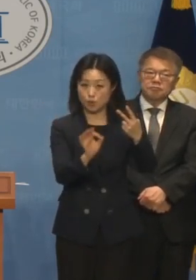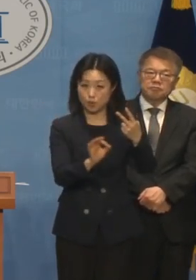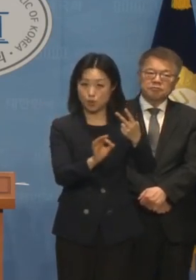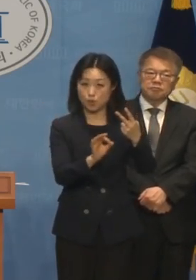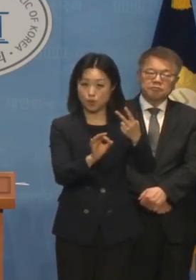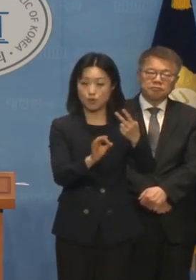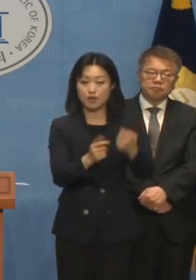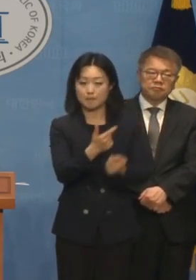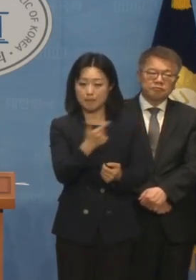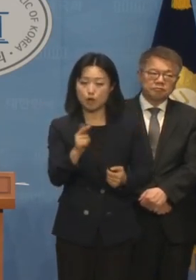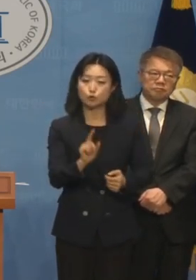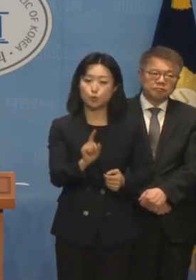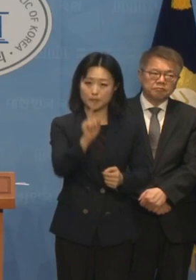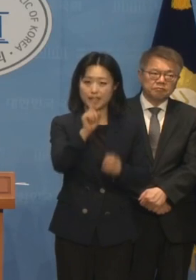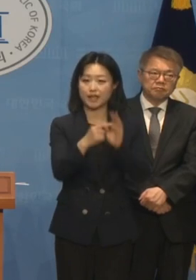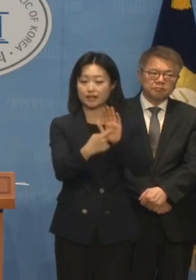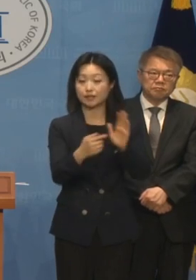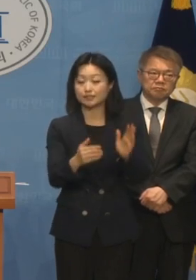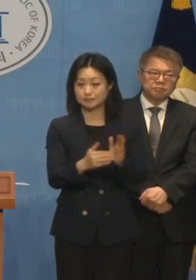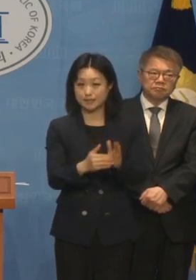92.1%로 매우 높게 나왔습니다.